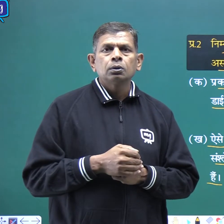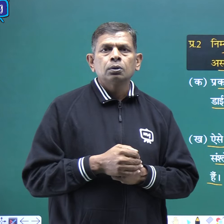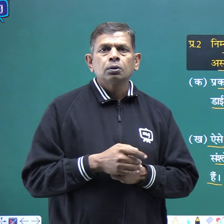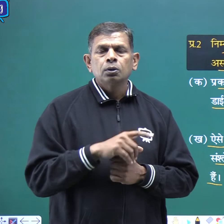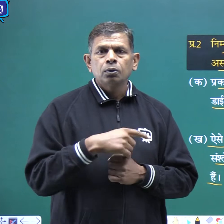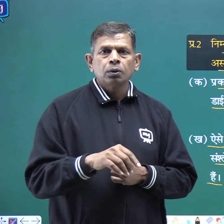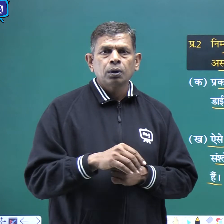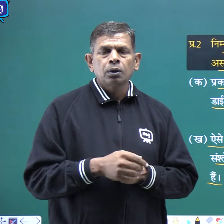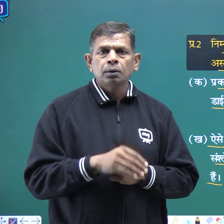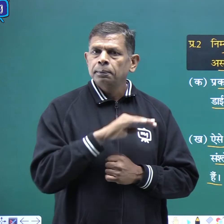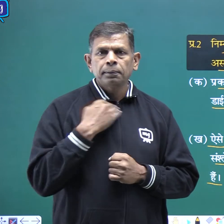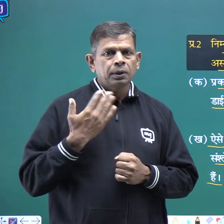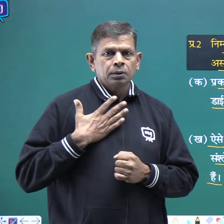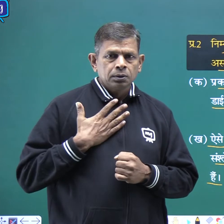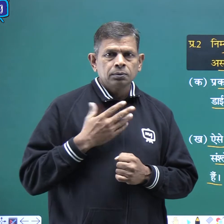वे मृत जीवी नहीं,